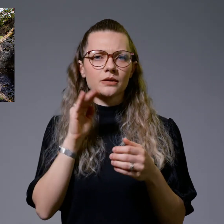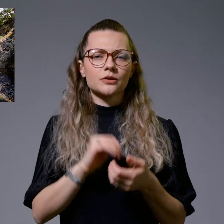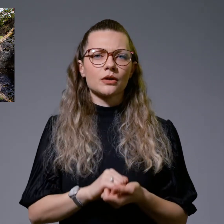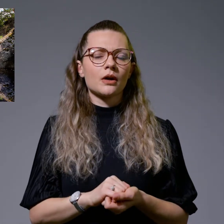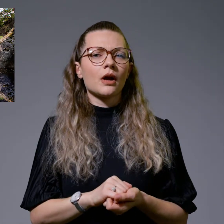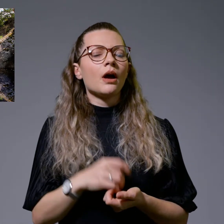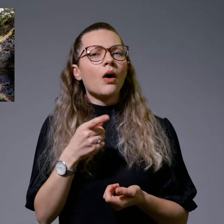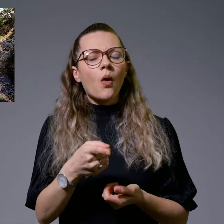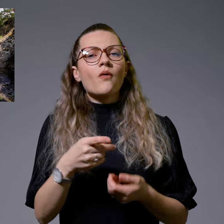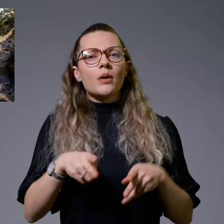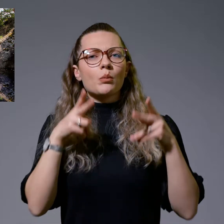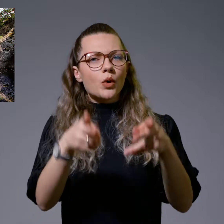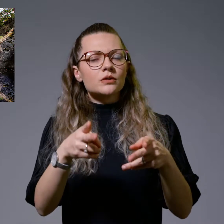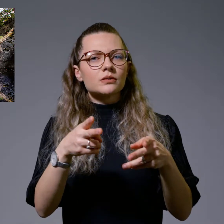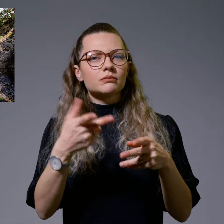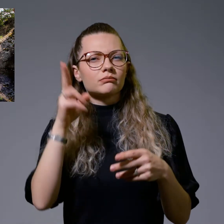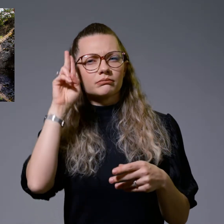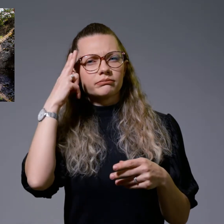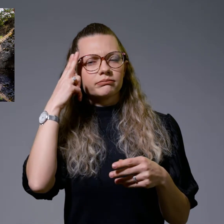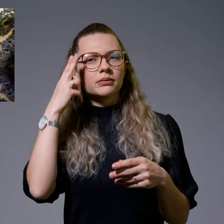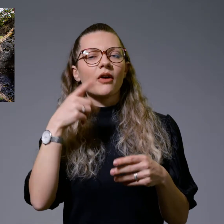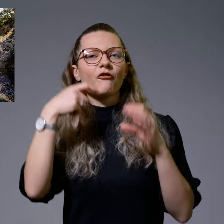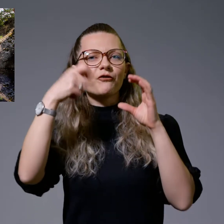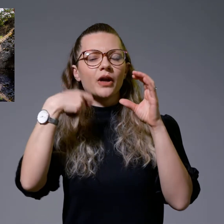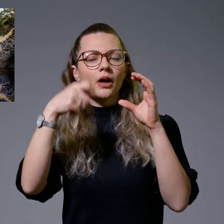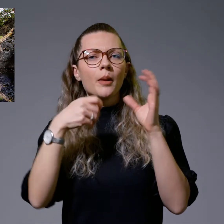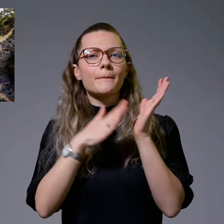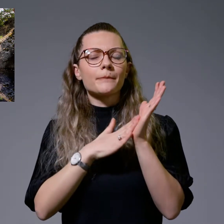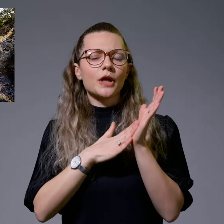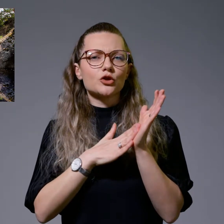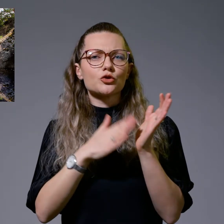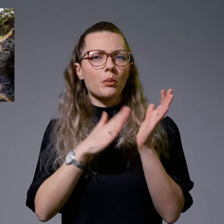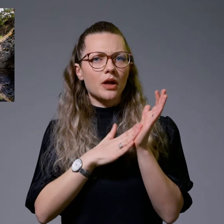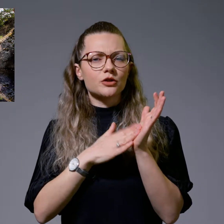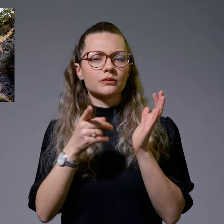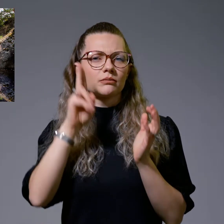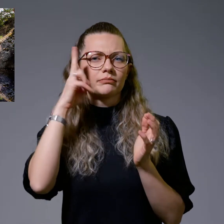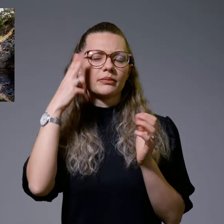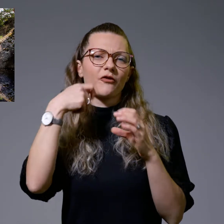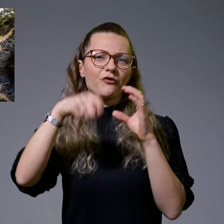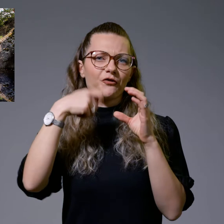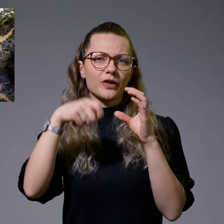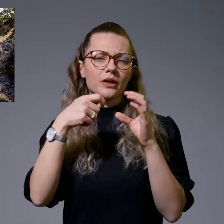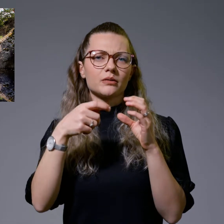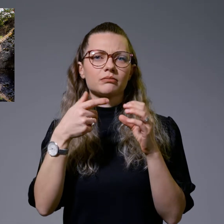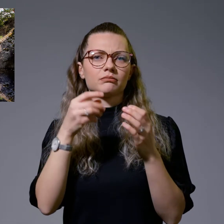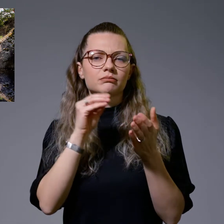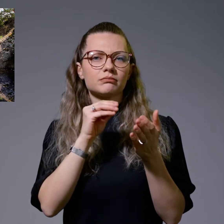Мостот стана познат по филмовите кои Милчо Манчевски, најпознатиот филмски режисер во Македонија,